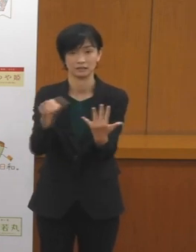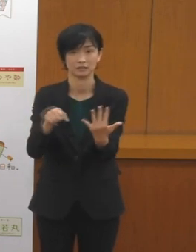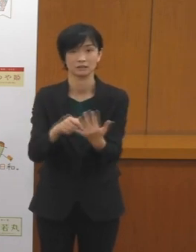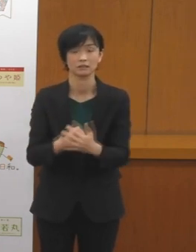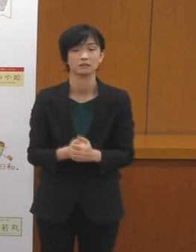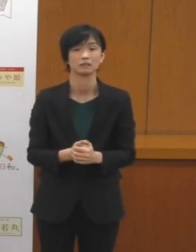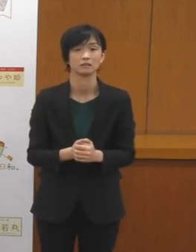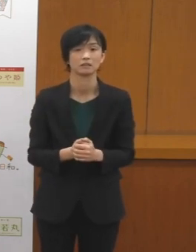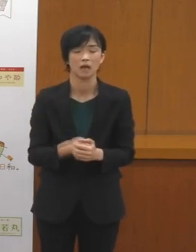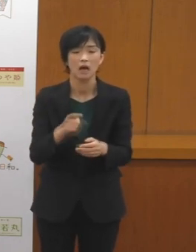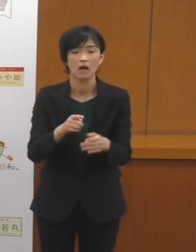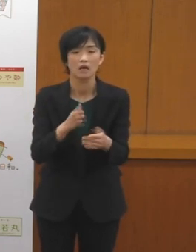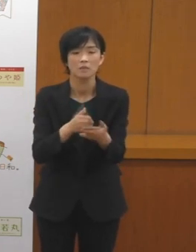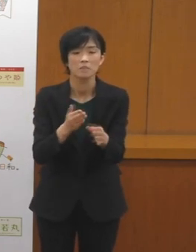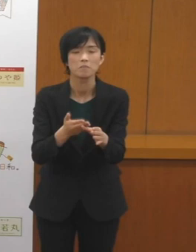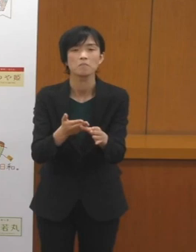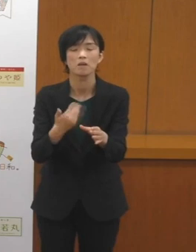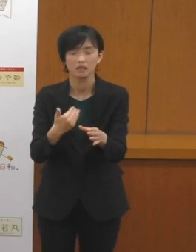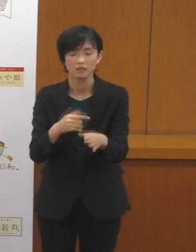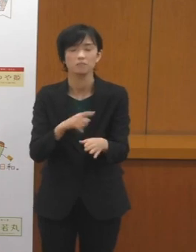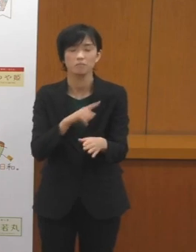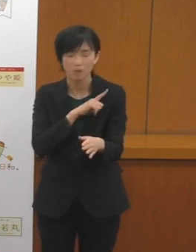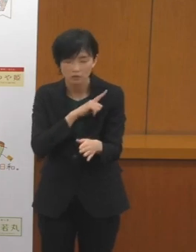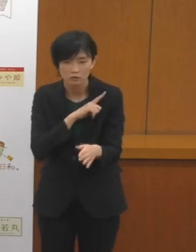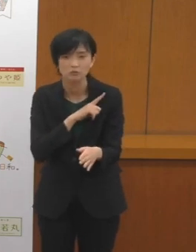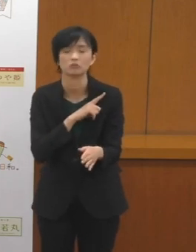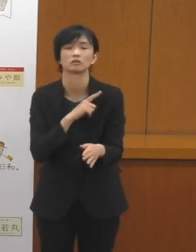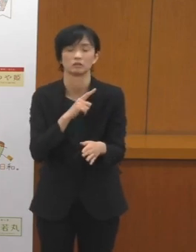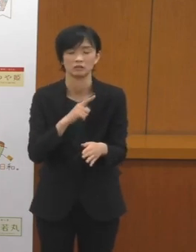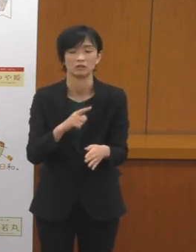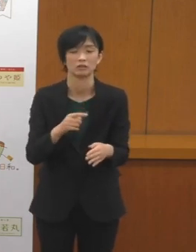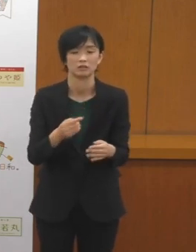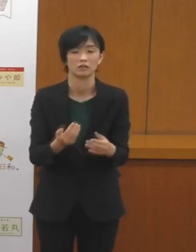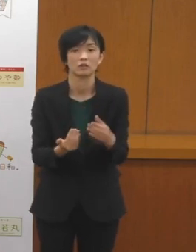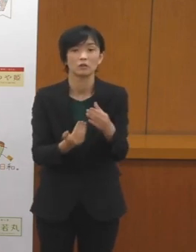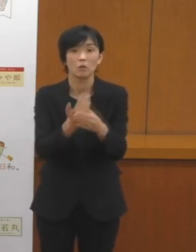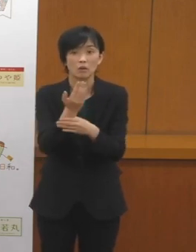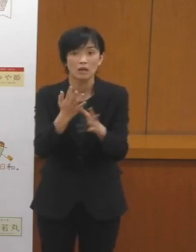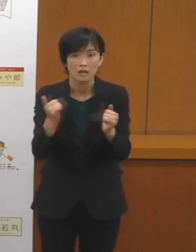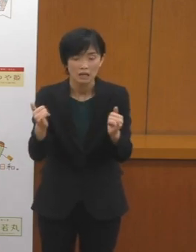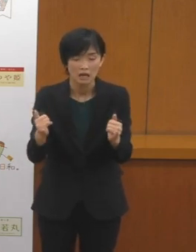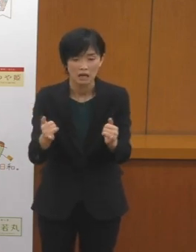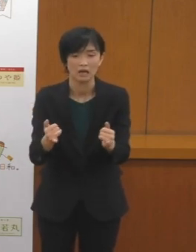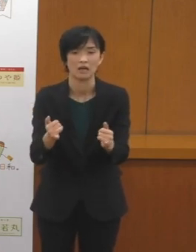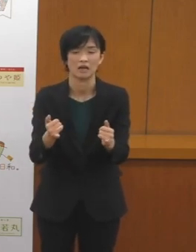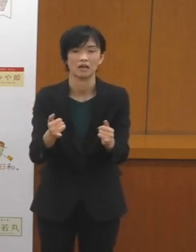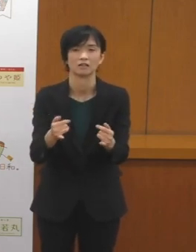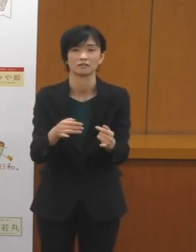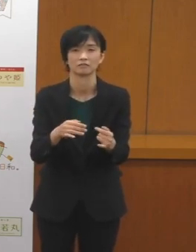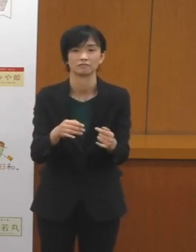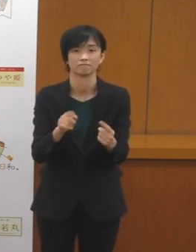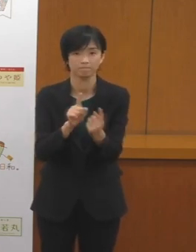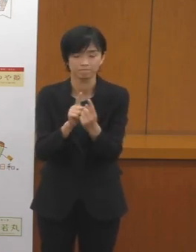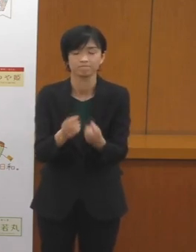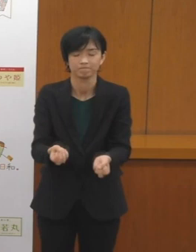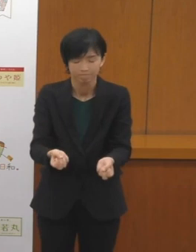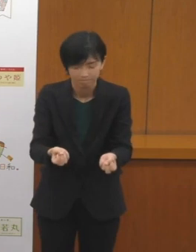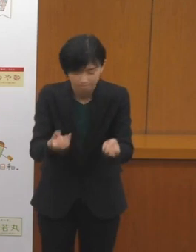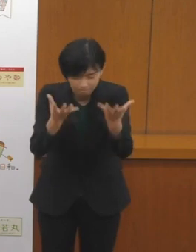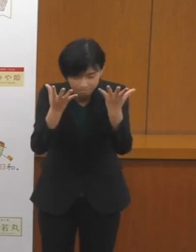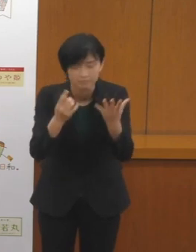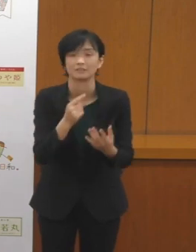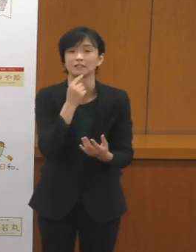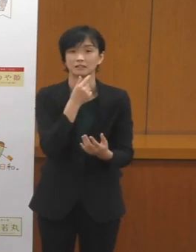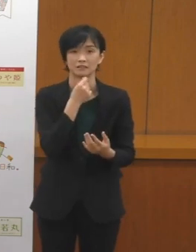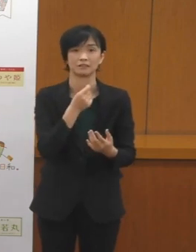あそうだそうだその前にあのまずもってあの当選された方々におめでとう心からおめでとうございますと